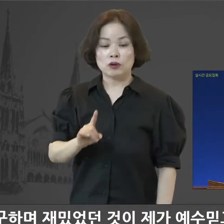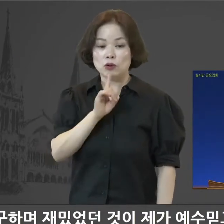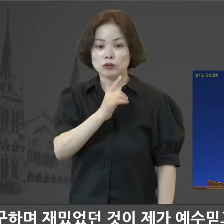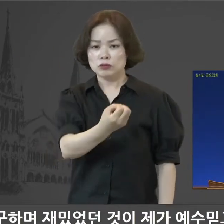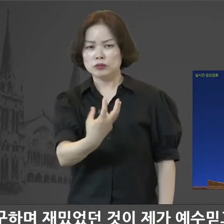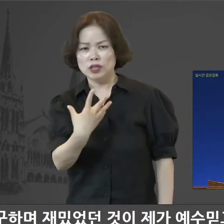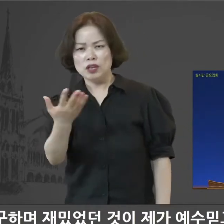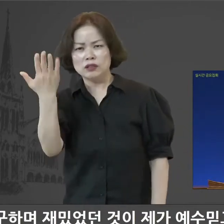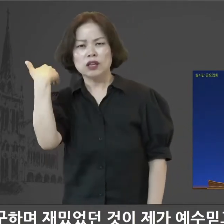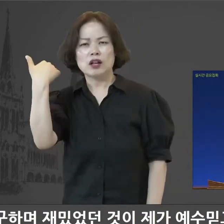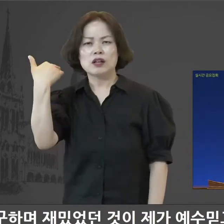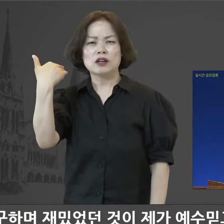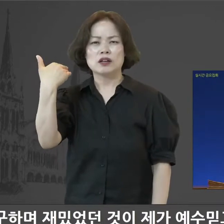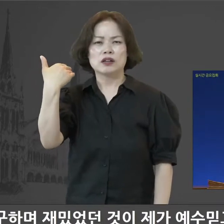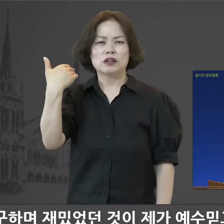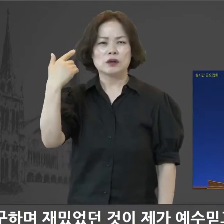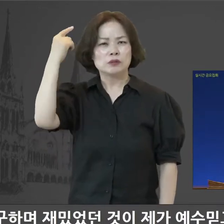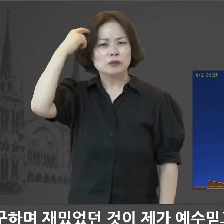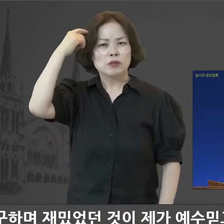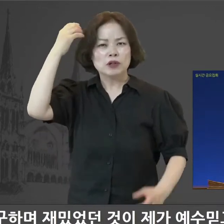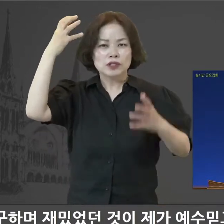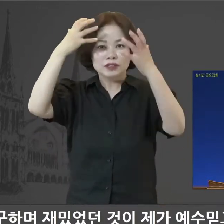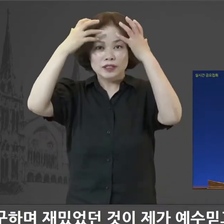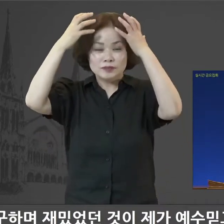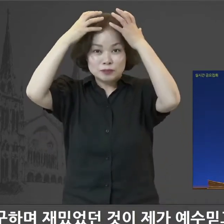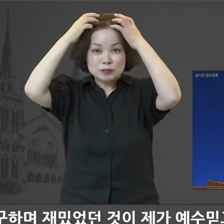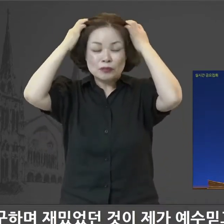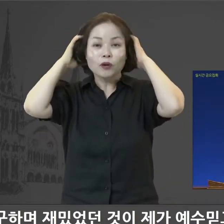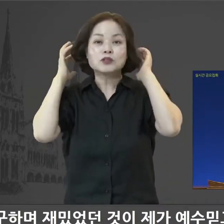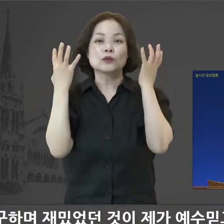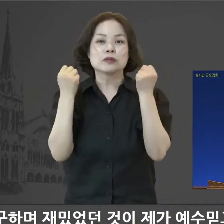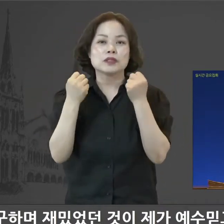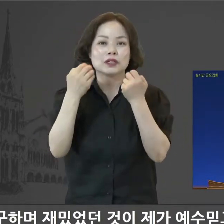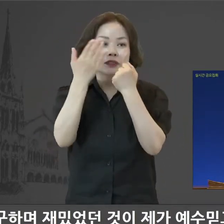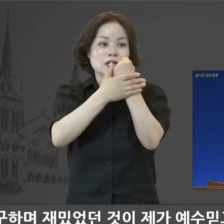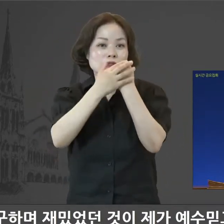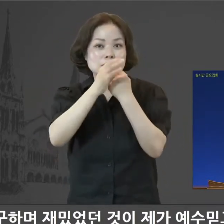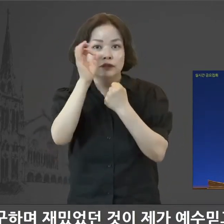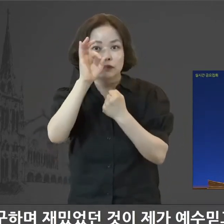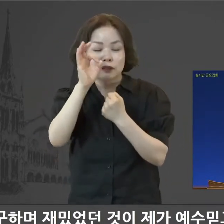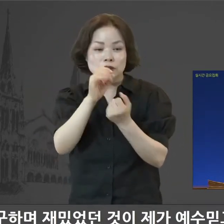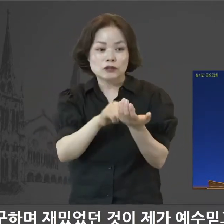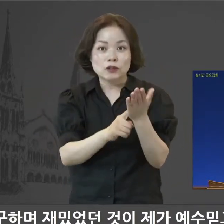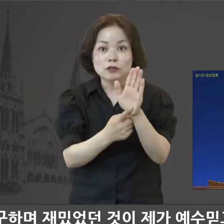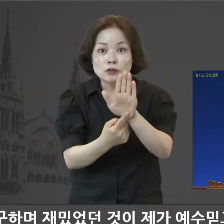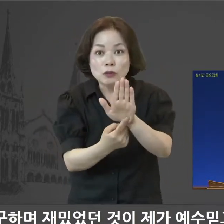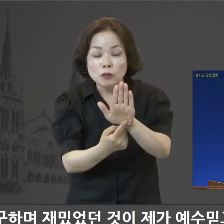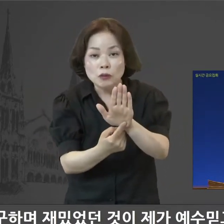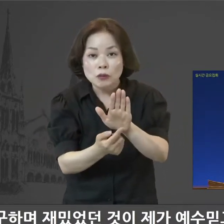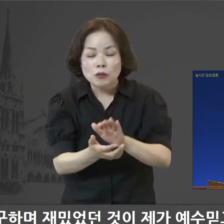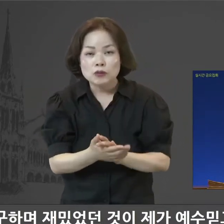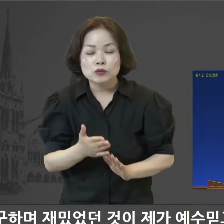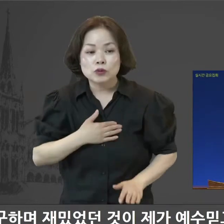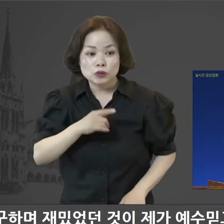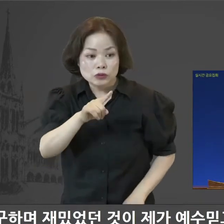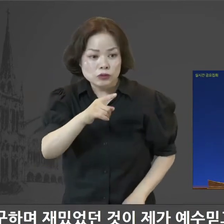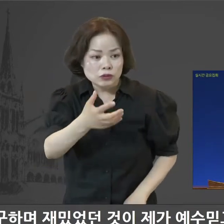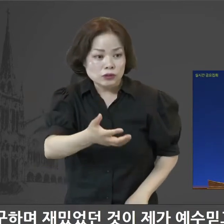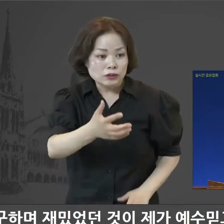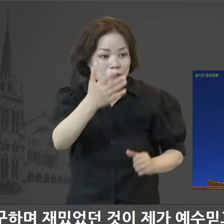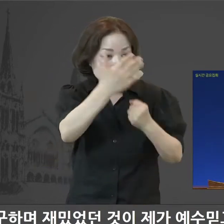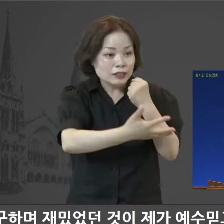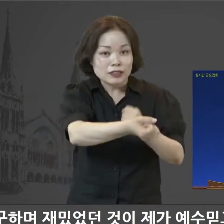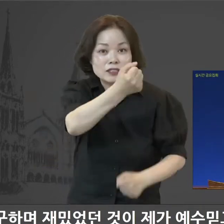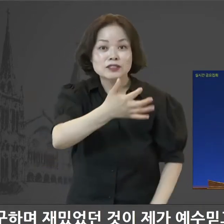언론사에서 옛날 제 모습, 그땐 모바일도 풍성했는데 그 사진을 찾아서 누가 보도를 해서 제가 깜짝 놀랐어요. 저도 그 사진 안 가지고